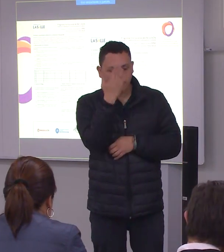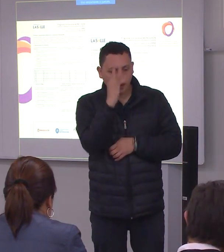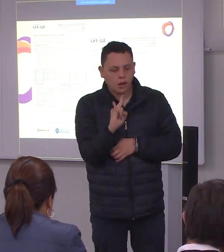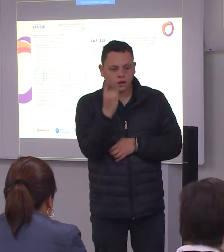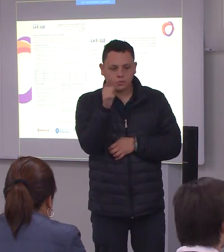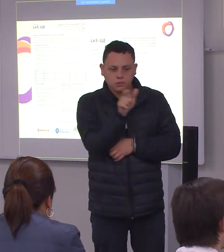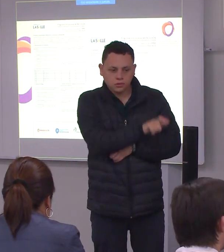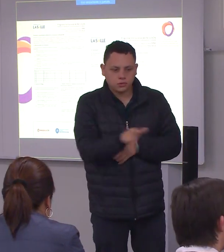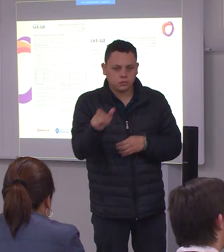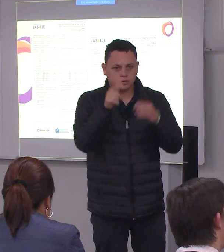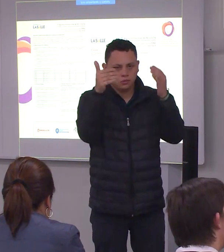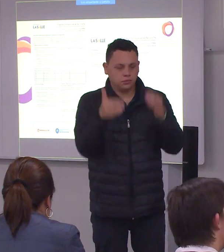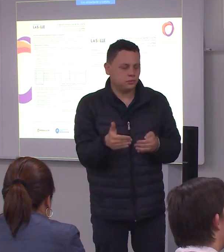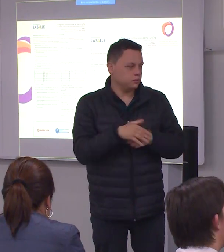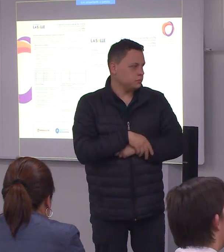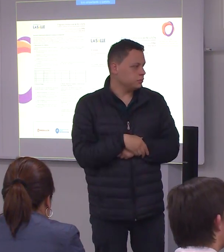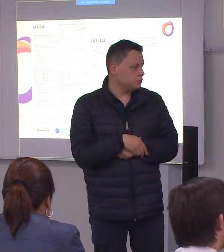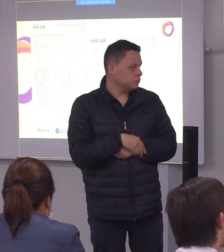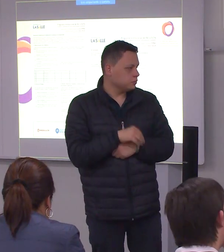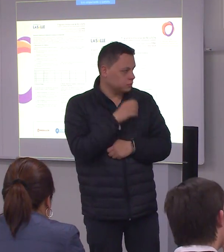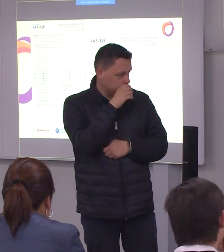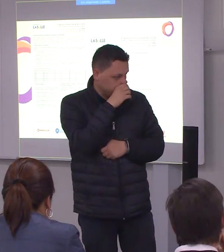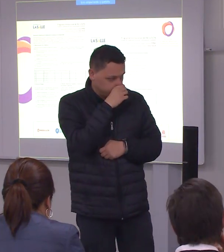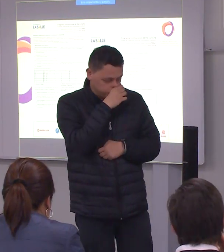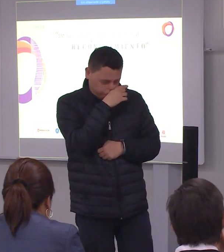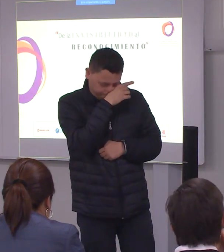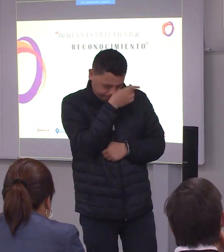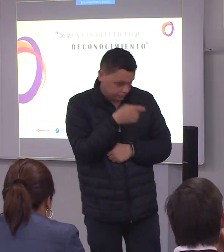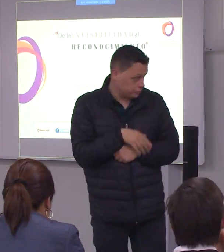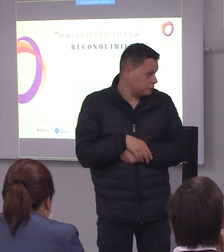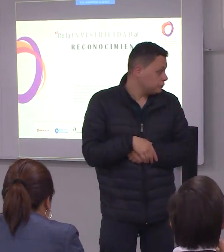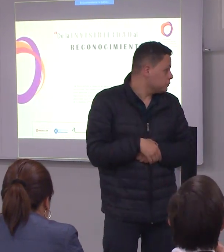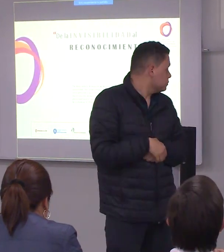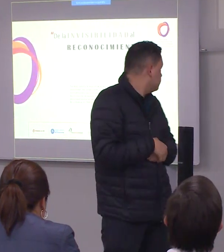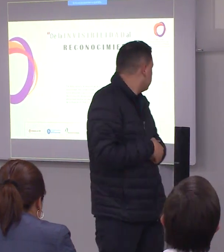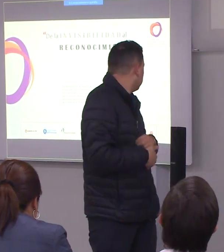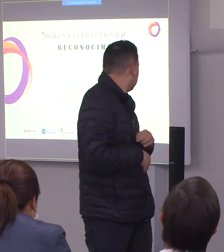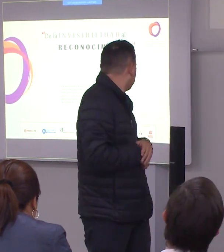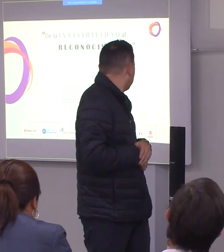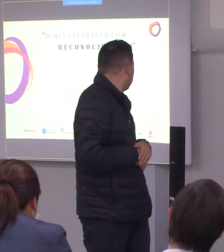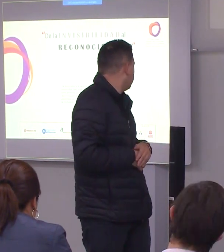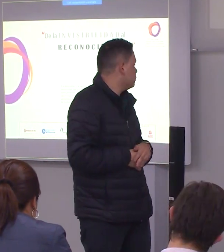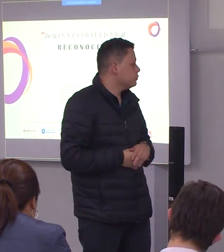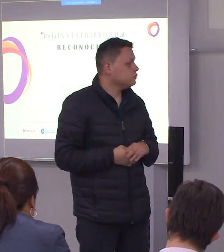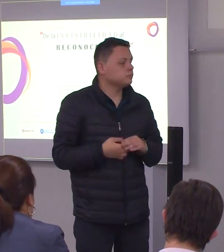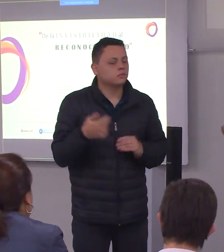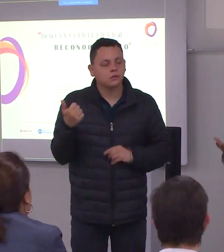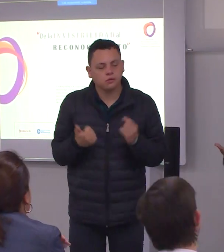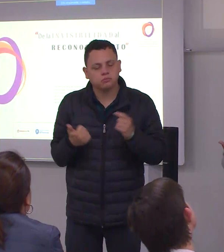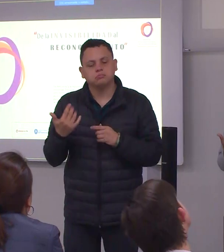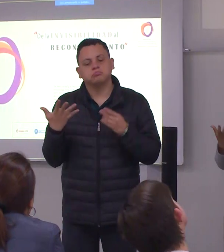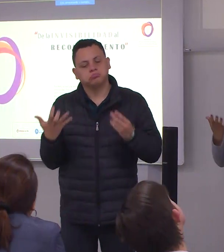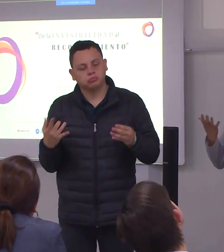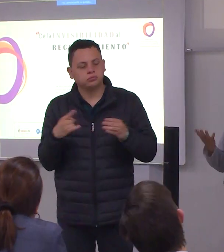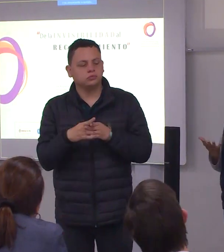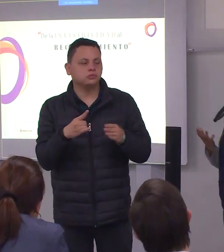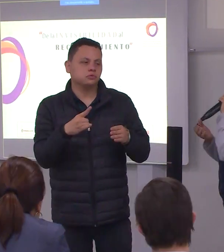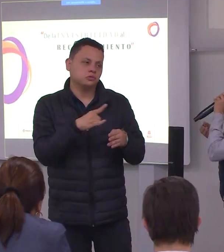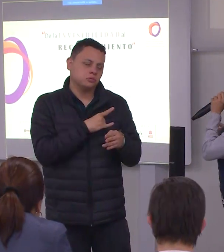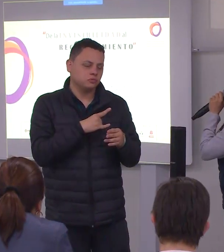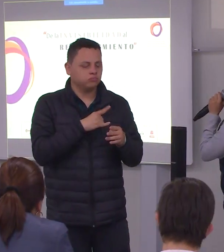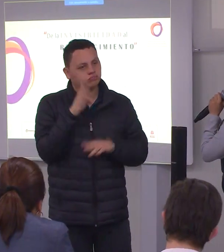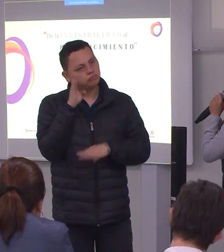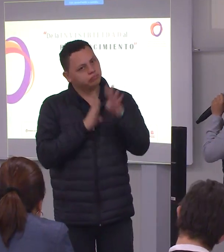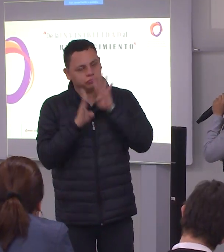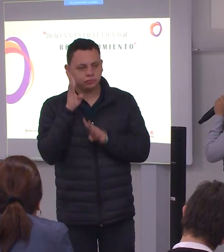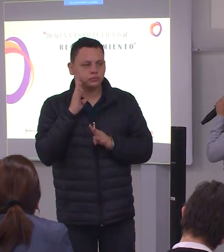discapacidad en este ejercicio entonces hablamos le quisimos colocar un nombre romántico